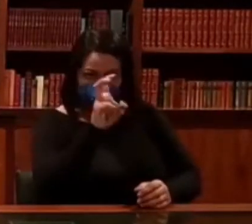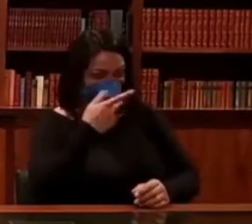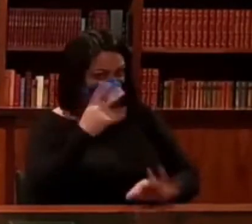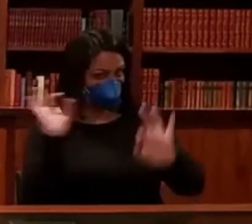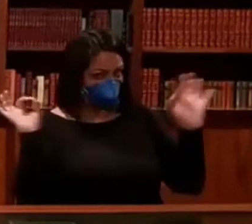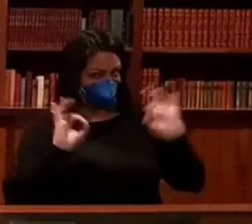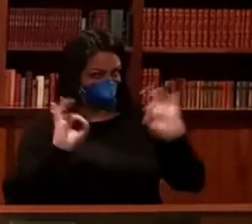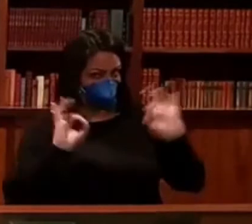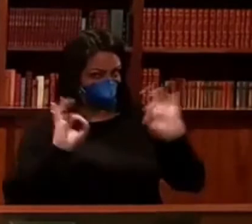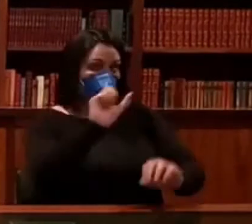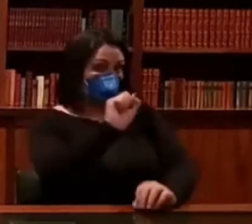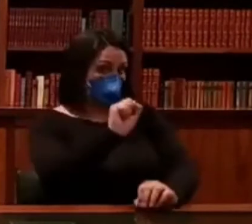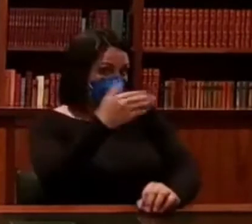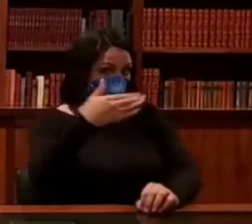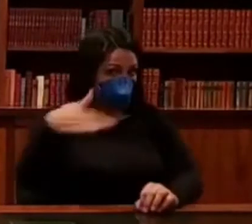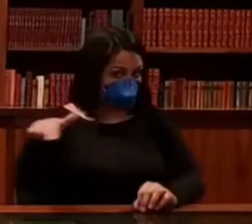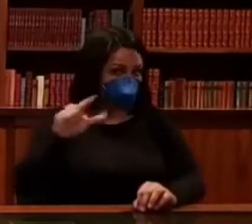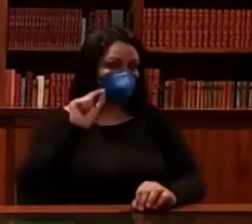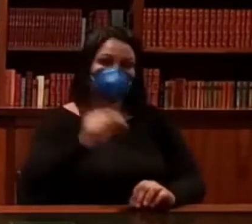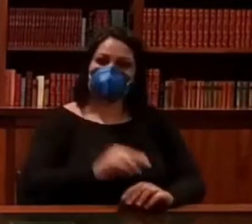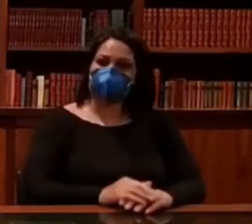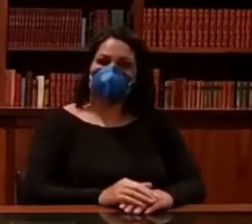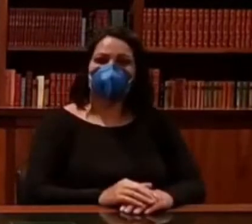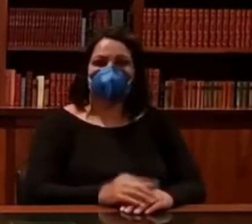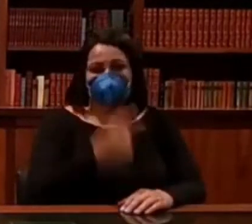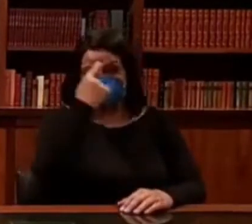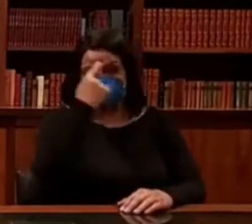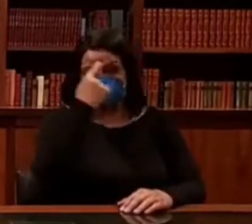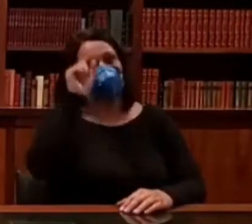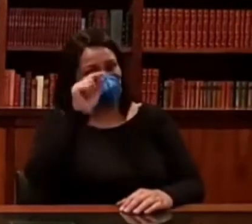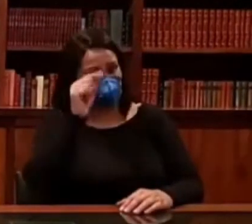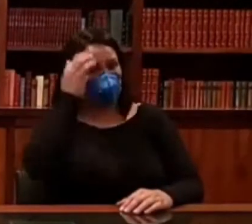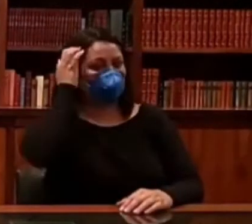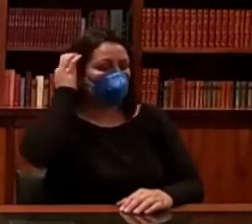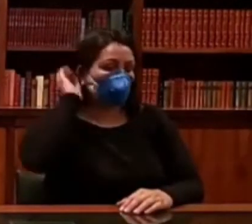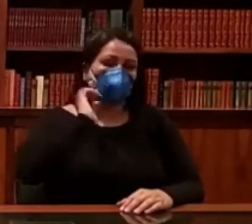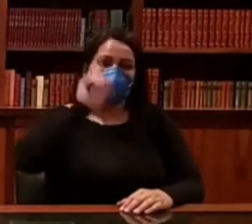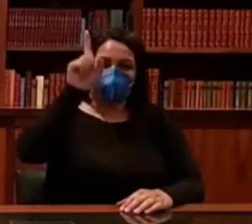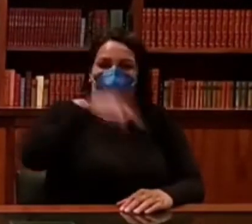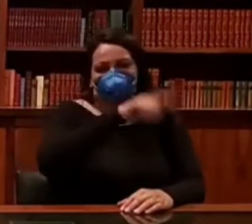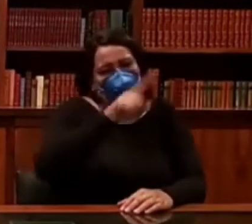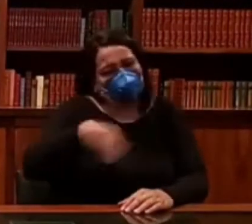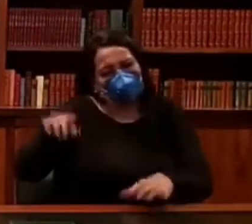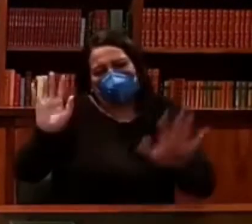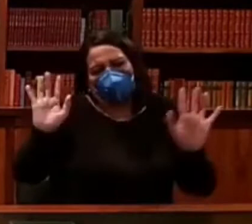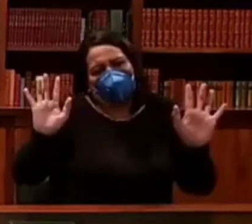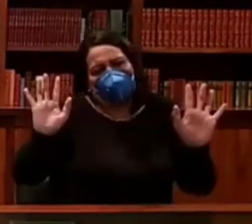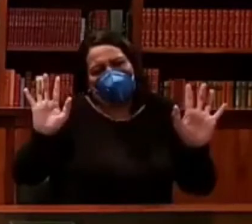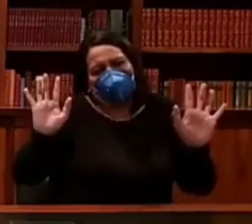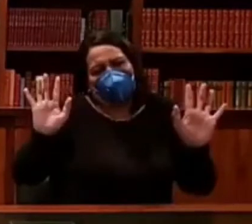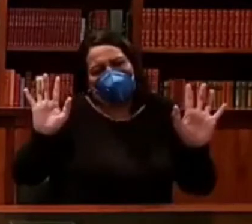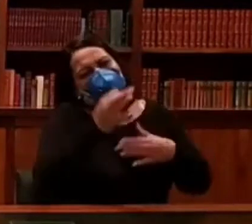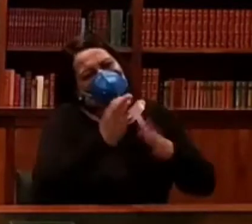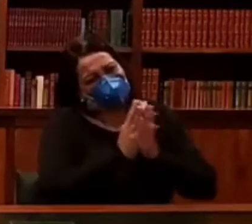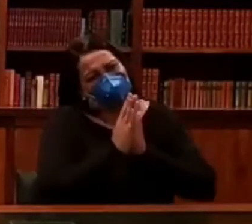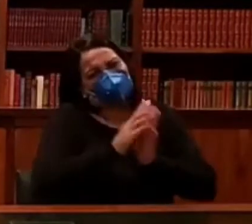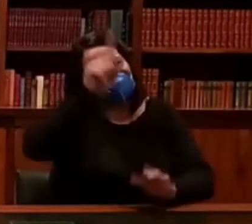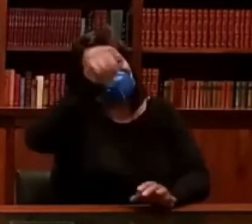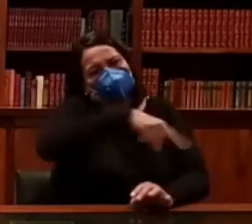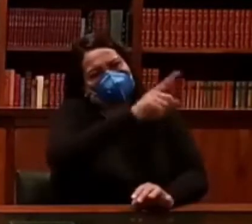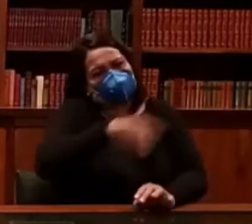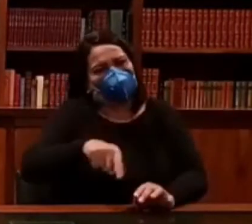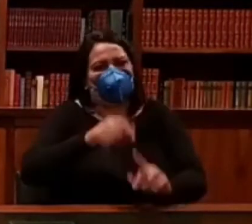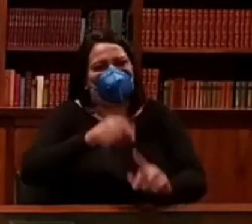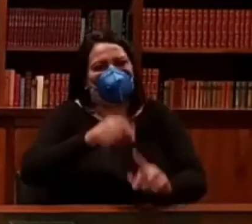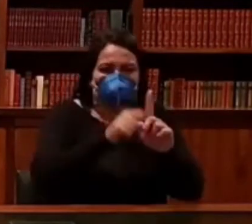pouco vai estar às 8h30, tá? Uma das ideias, né? Adiar. Eu acho. É suspender, adiar. Daqui um